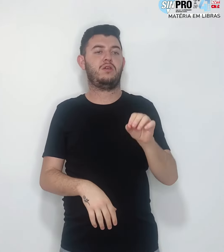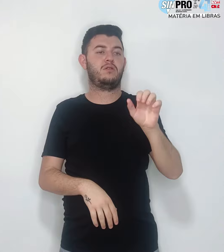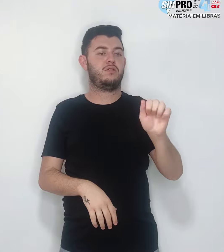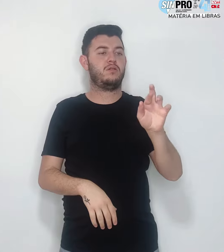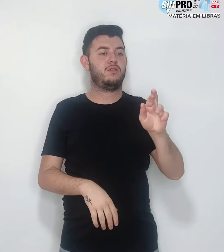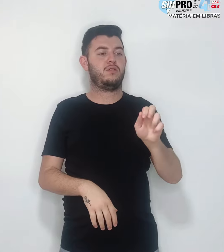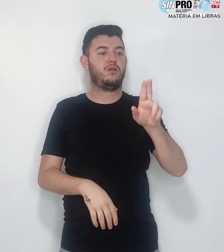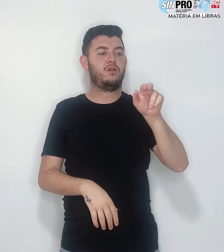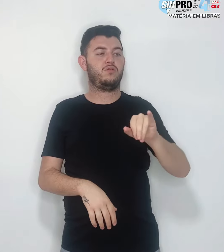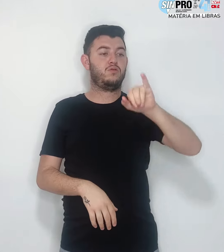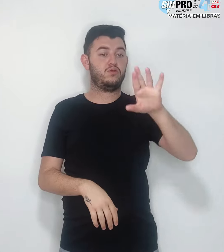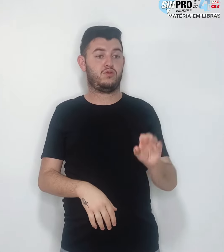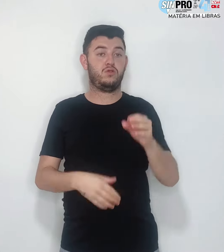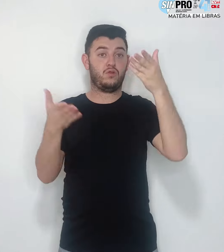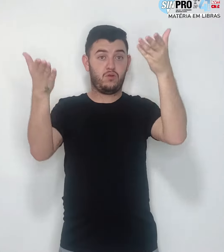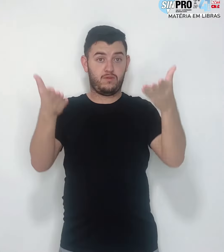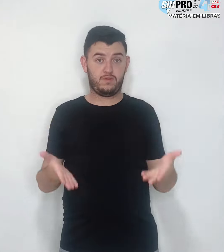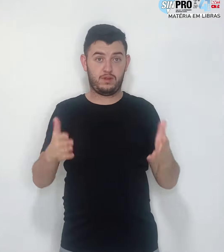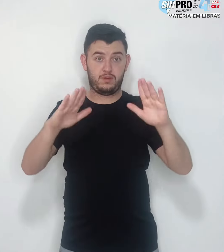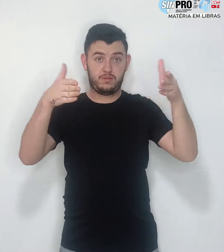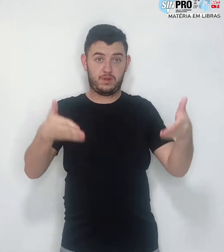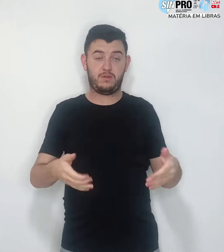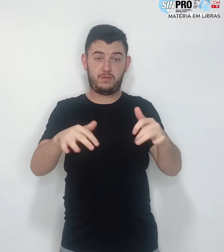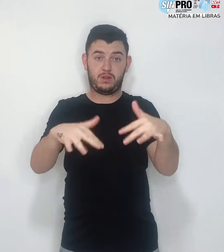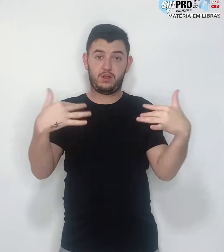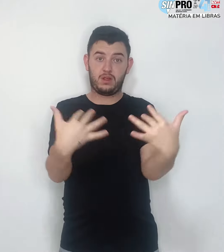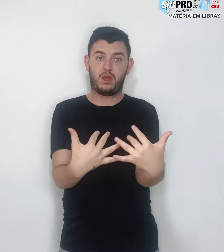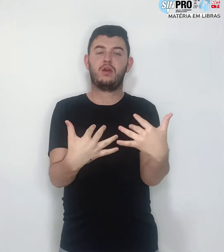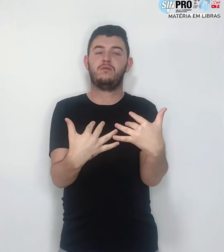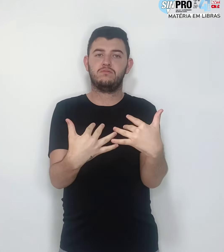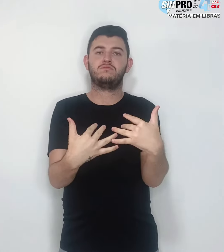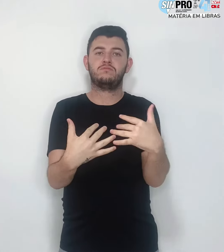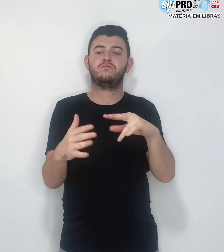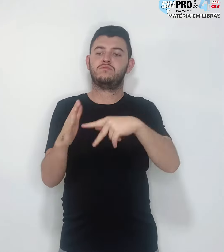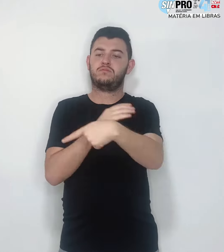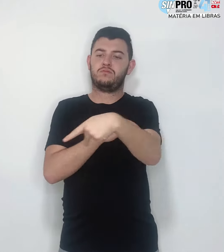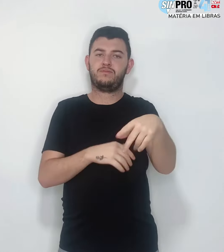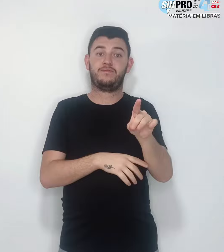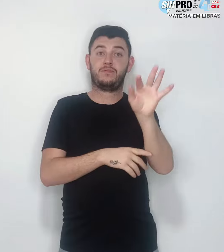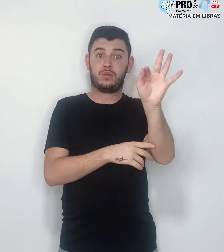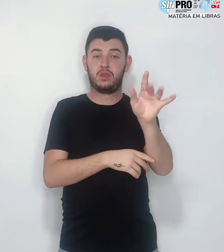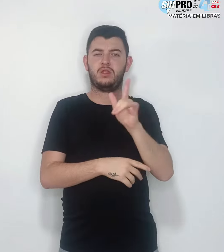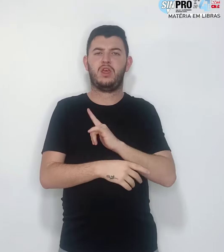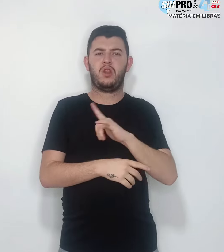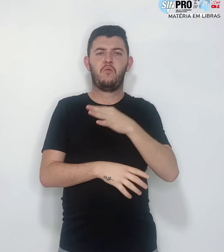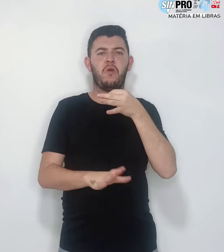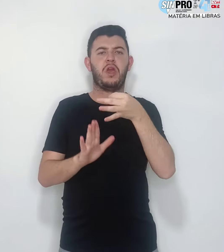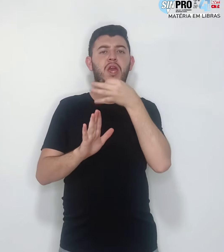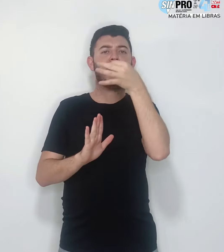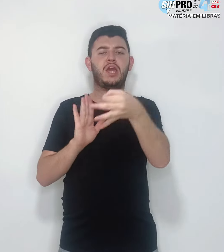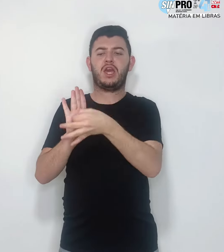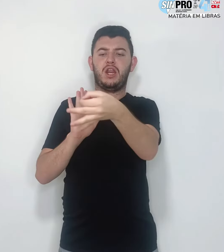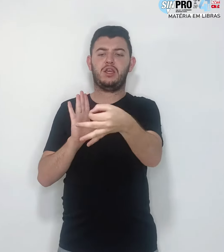convidados para a plenária organizativa do SimproDF. Com firmes críticas ao governo federal,